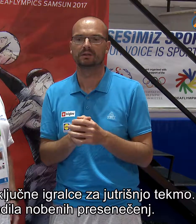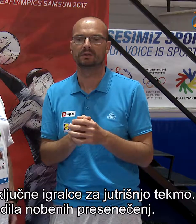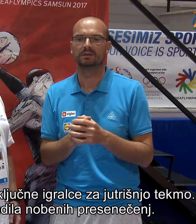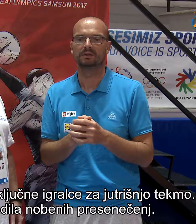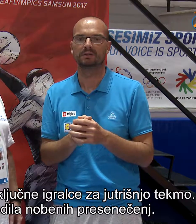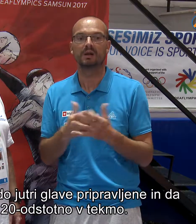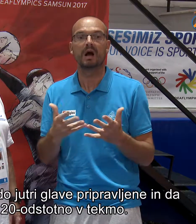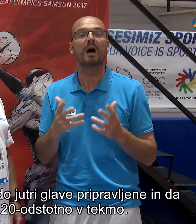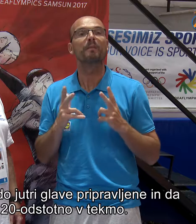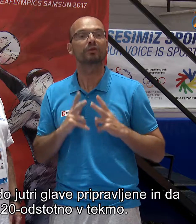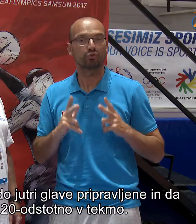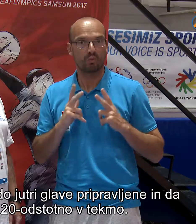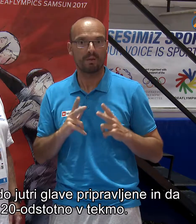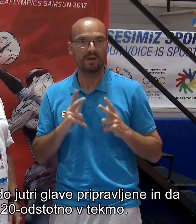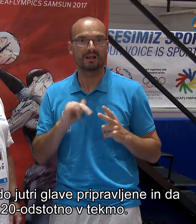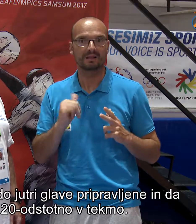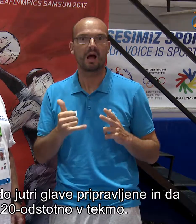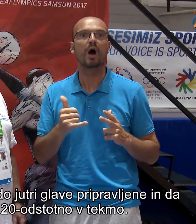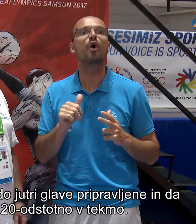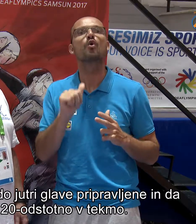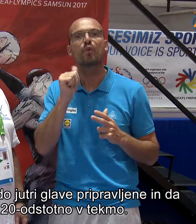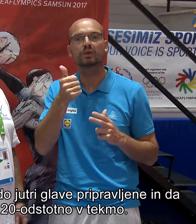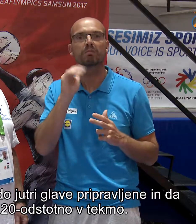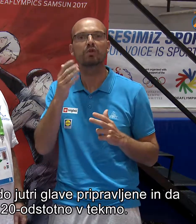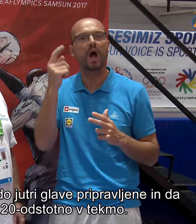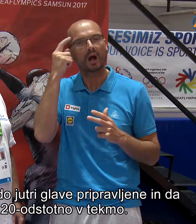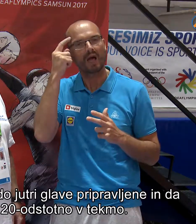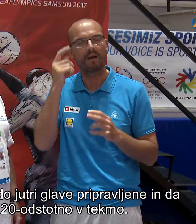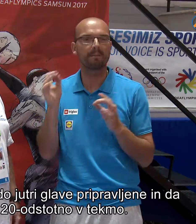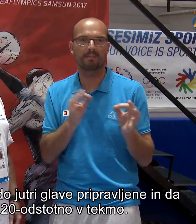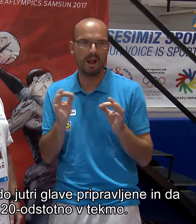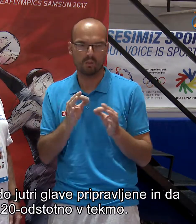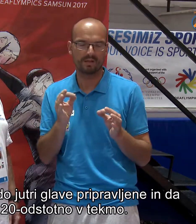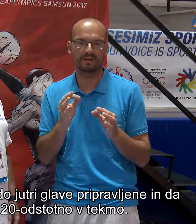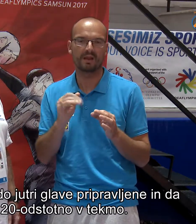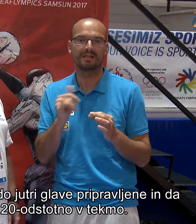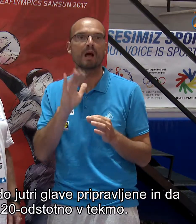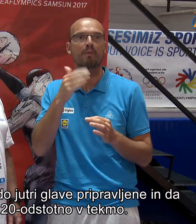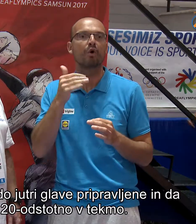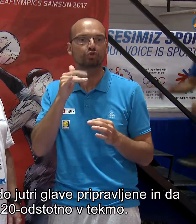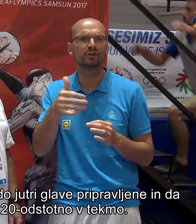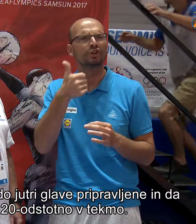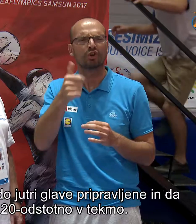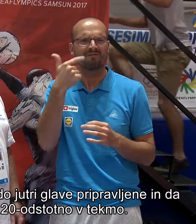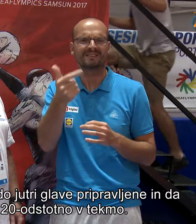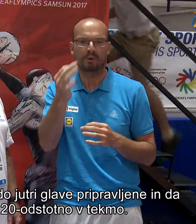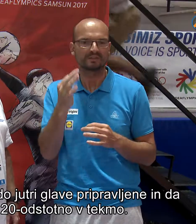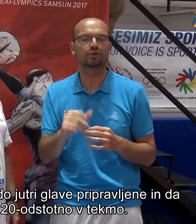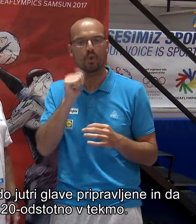tako da pričakujem, da bo jutri, da bojo glave pripravljene in da bomo šli 120% v tekmo.